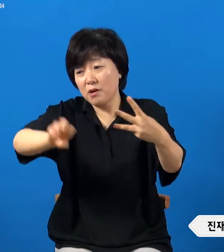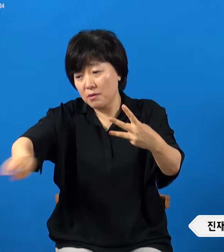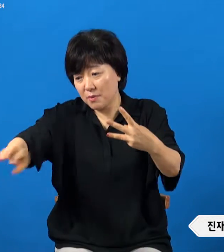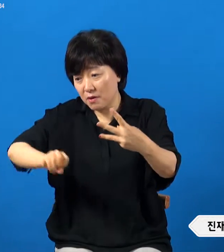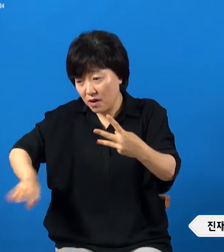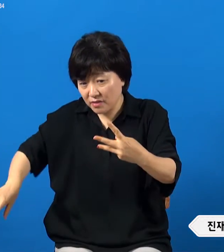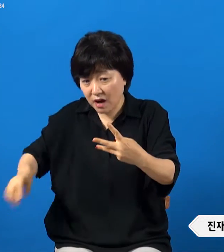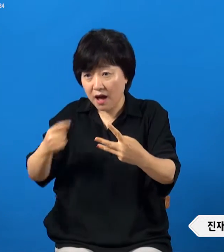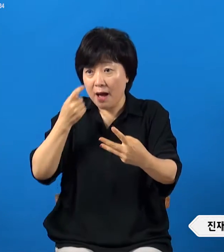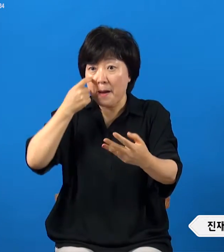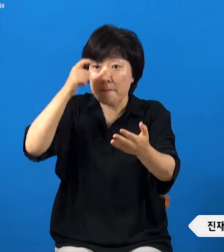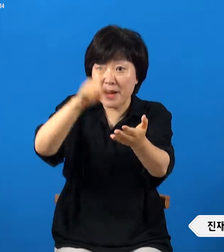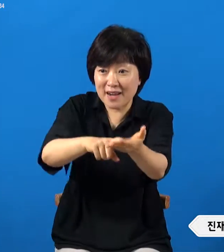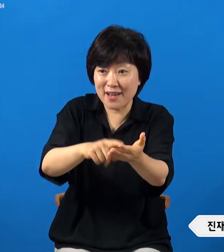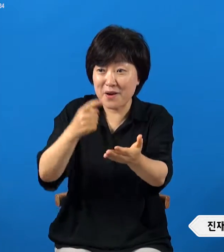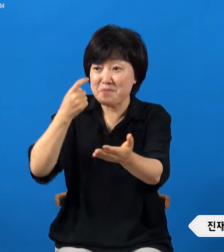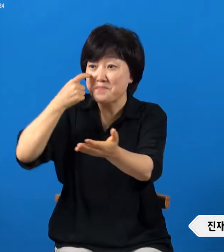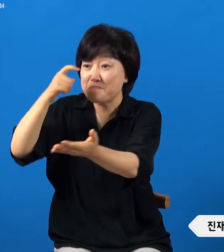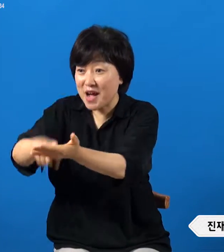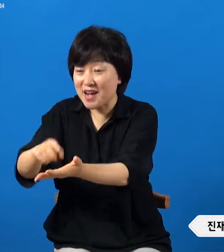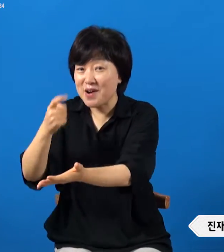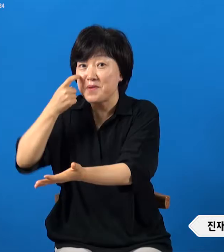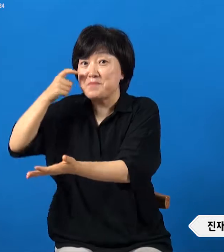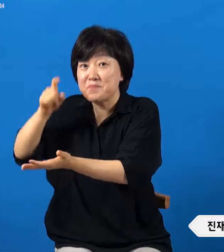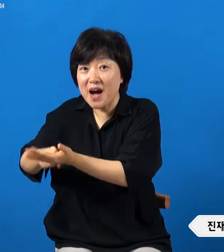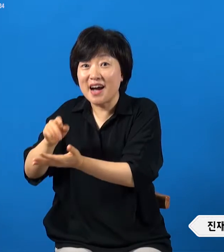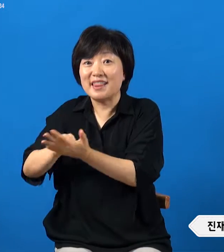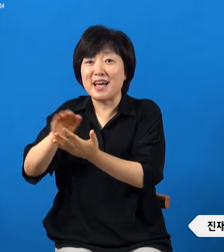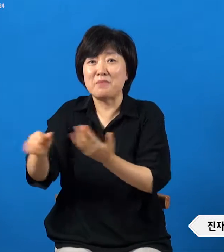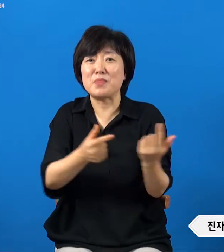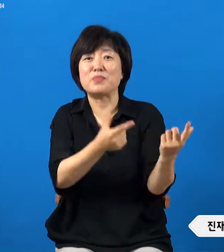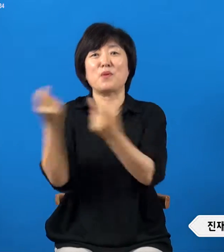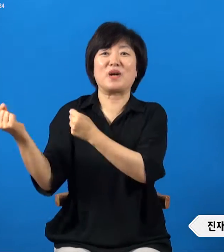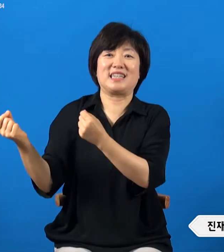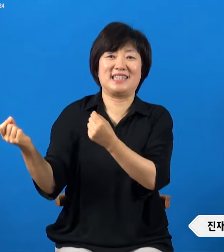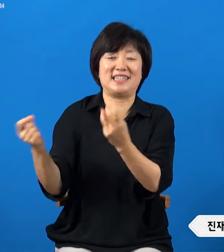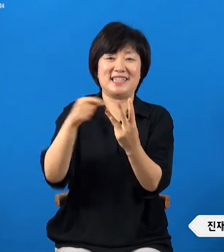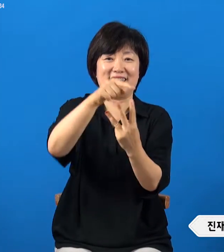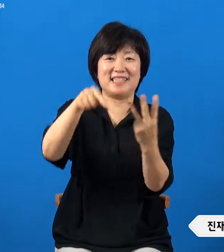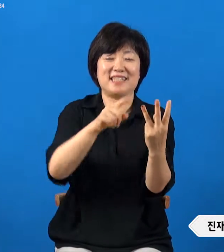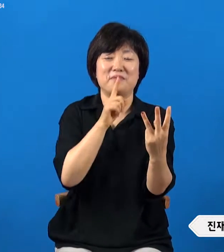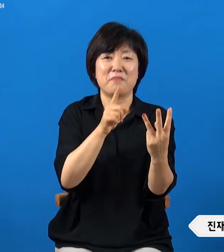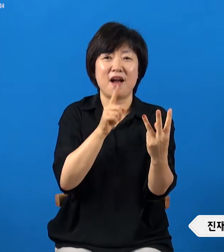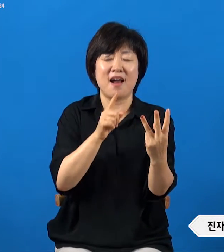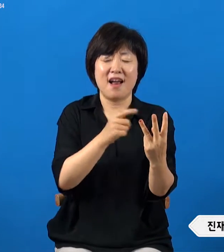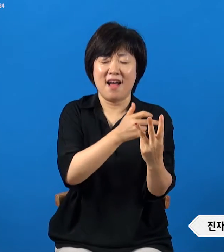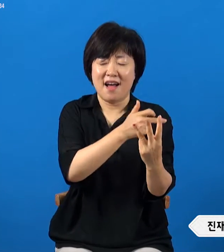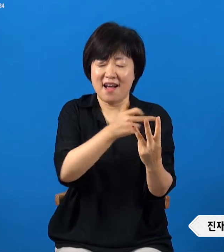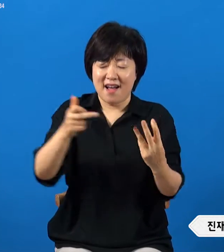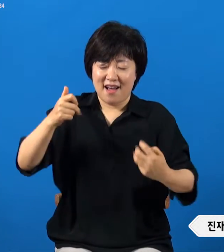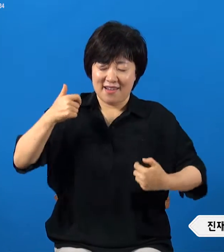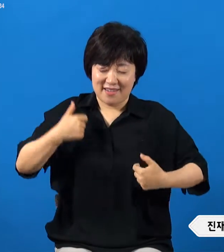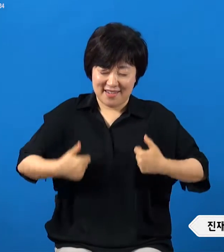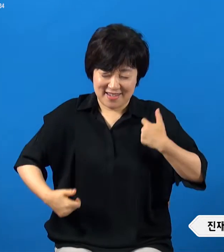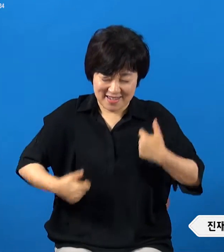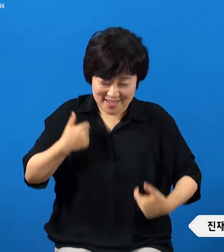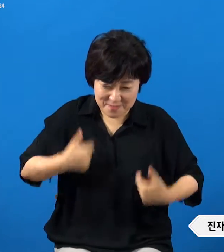가지의 케이스가 똑같은 공통점으로 결론을 냈습니다. 그들이 찾은 후에 크게